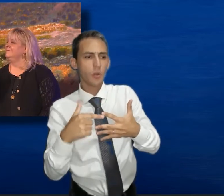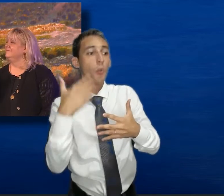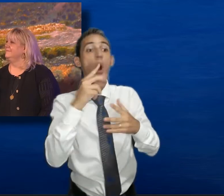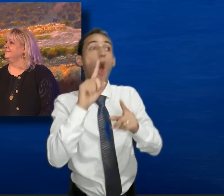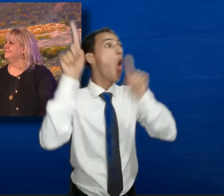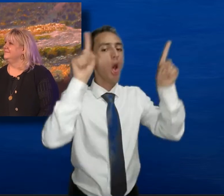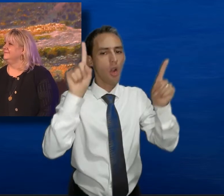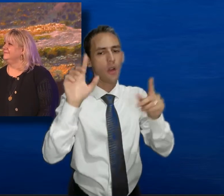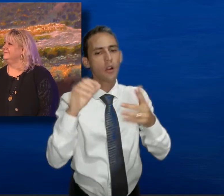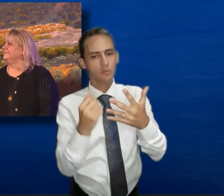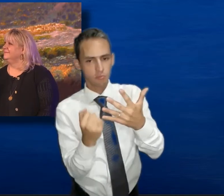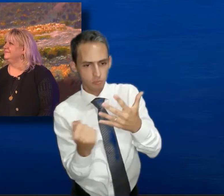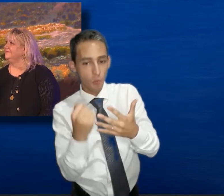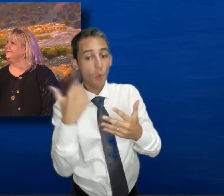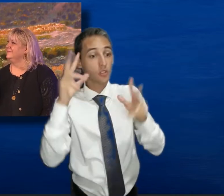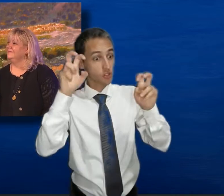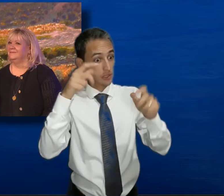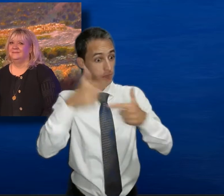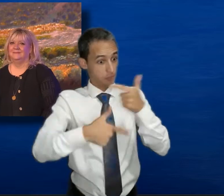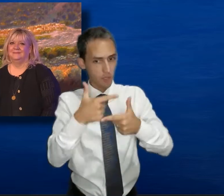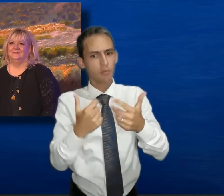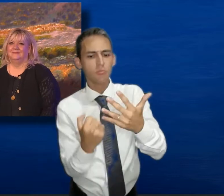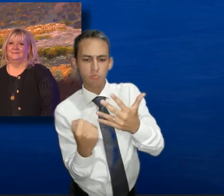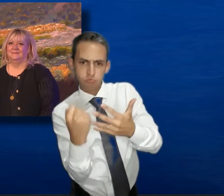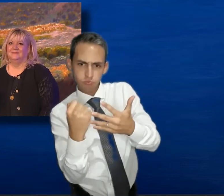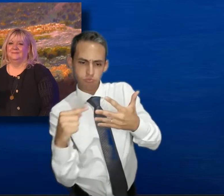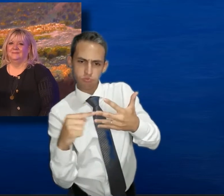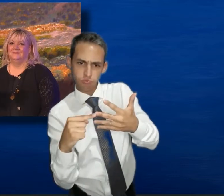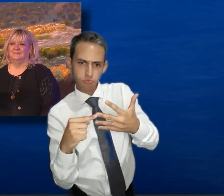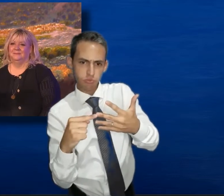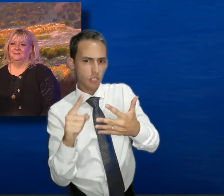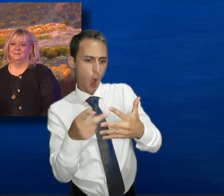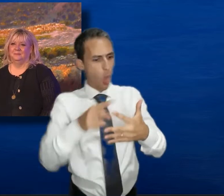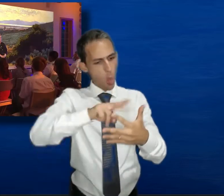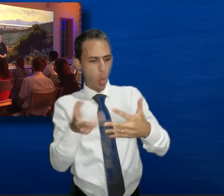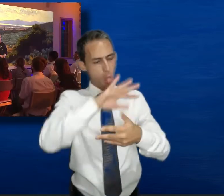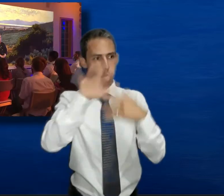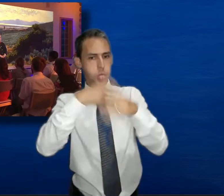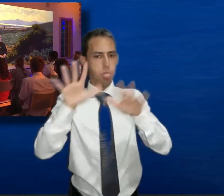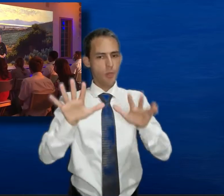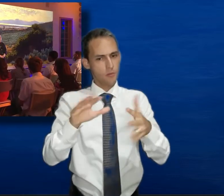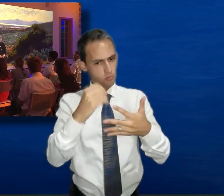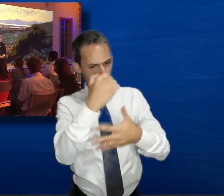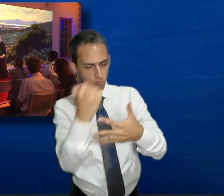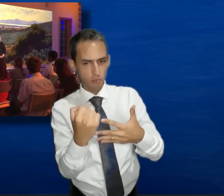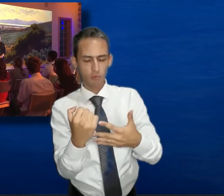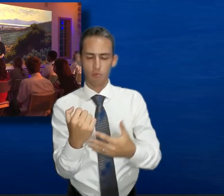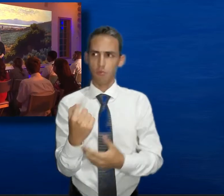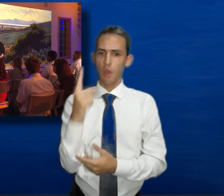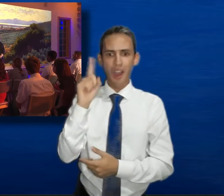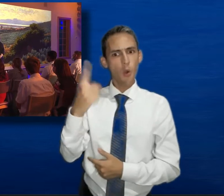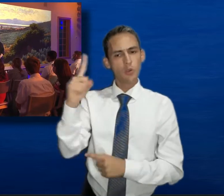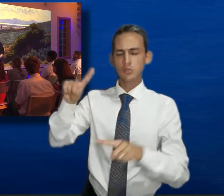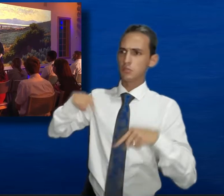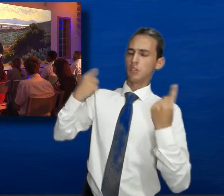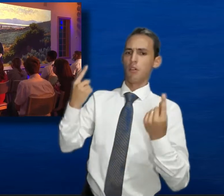igreja. Quando você estiver na igreja, decida fazer da igreja a prioridade, não o trabalho nem o lar. Agora,